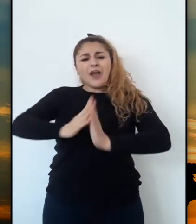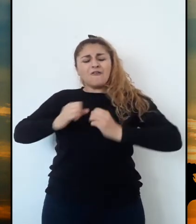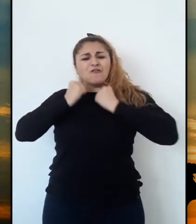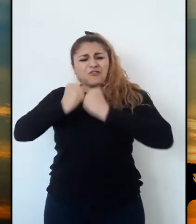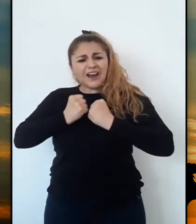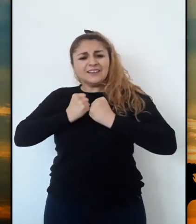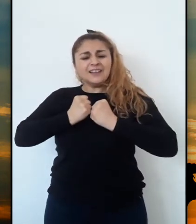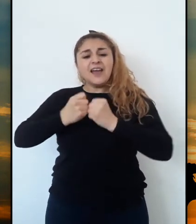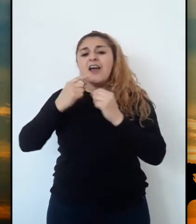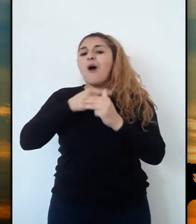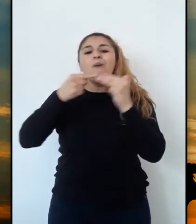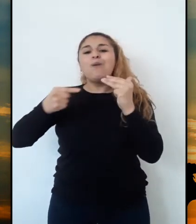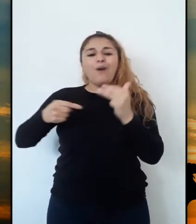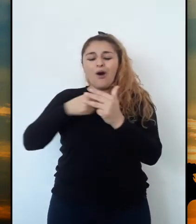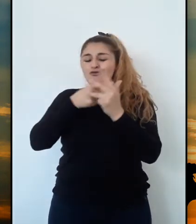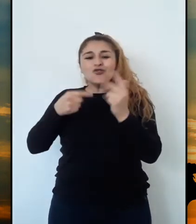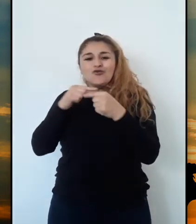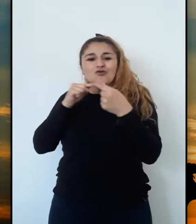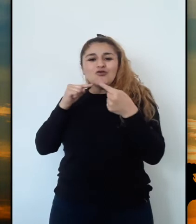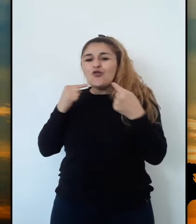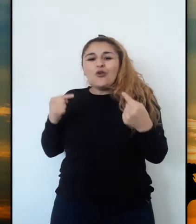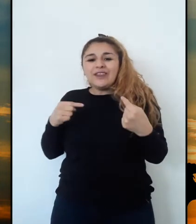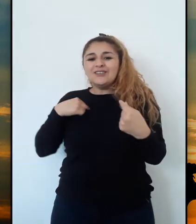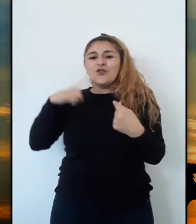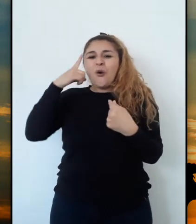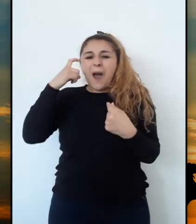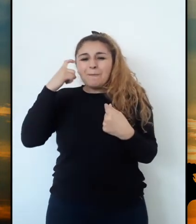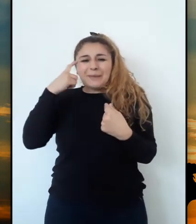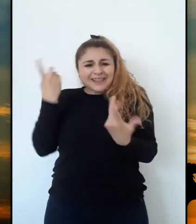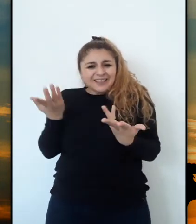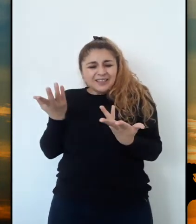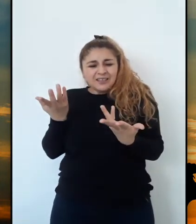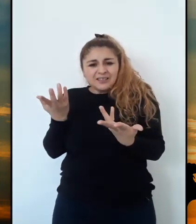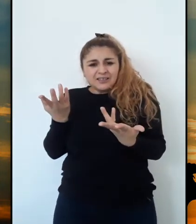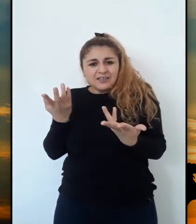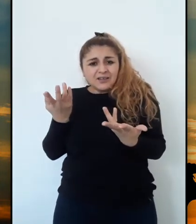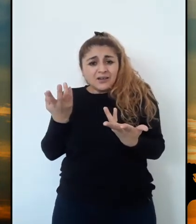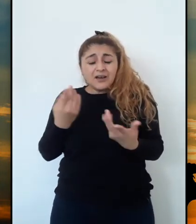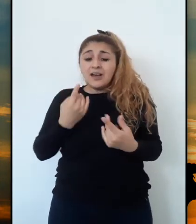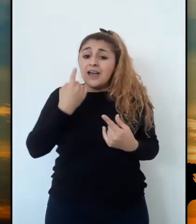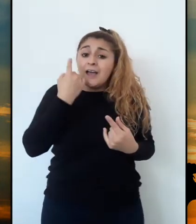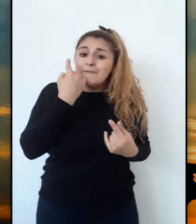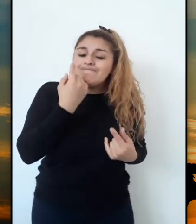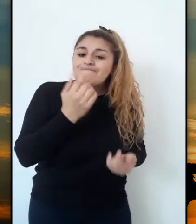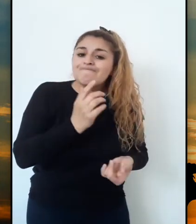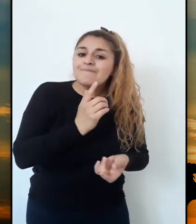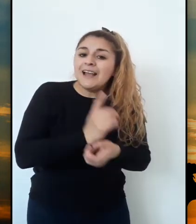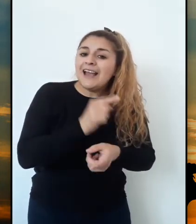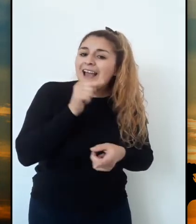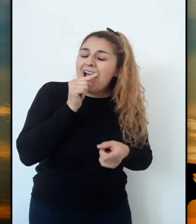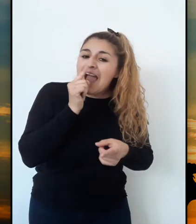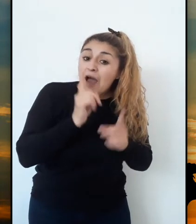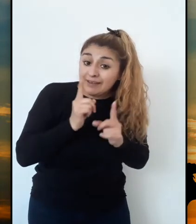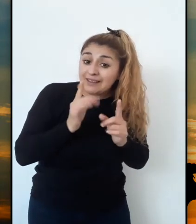Jésus est venu sur la terre. Jesús vino a la tierra pour donner sa vie pour le pardon de nos péchés. Para